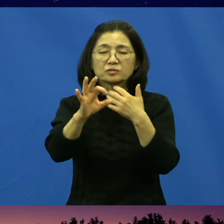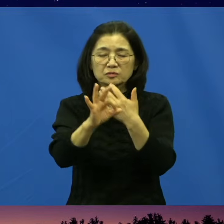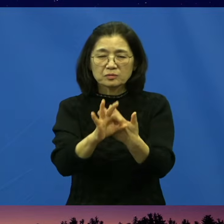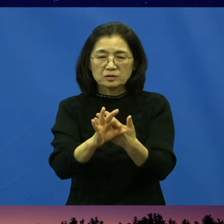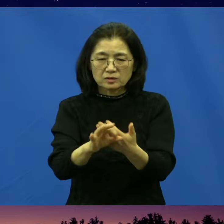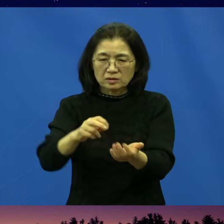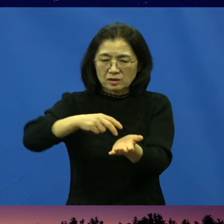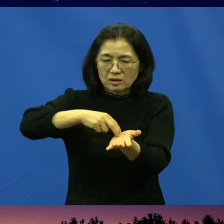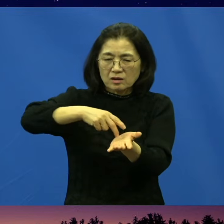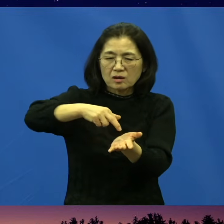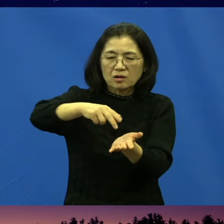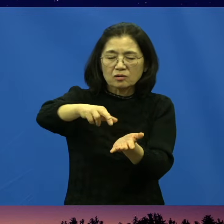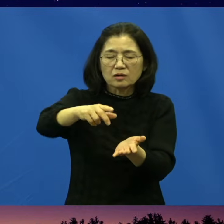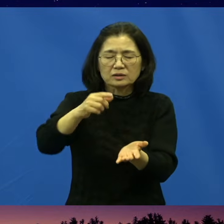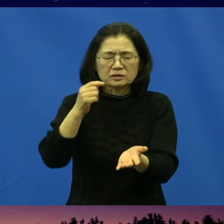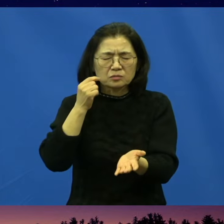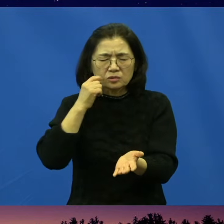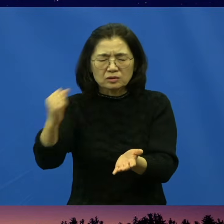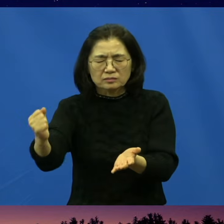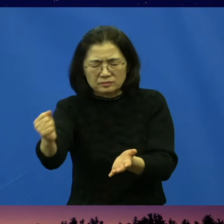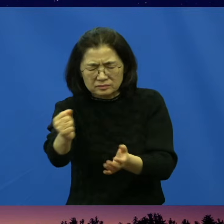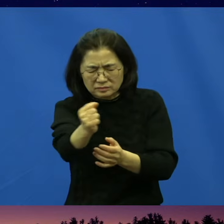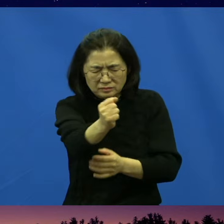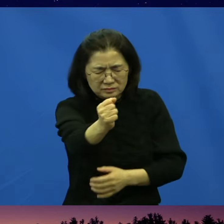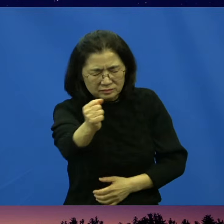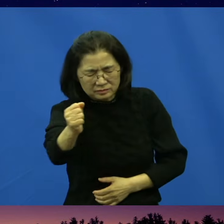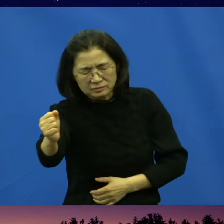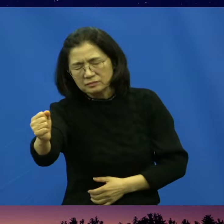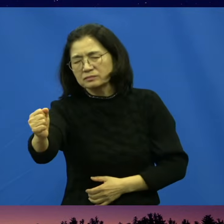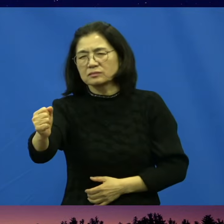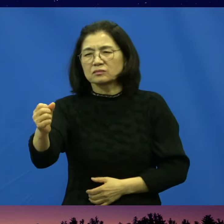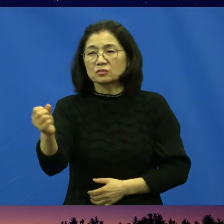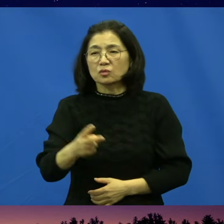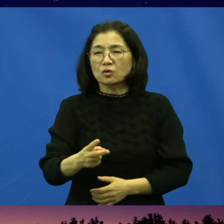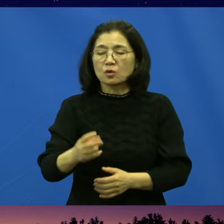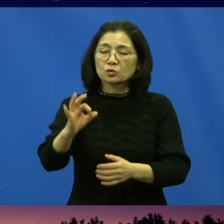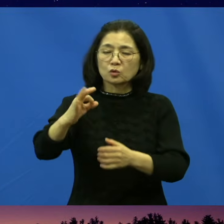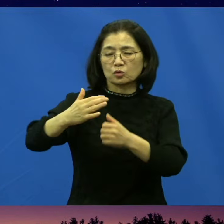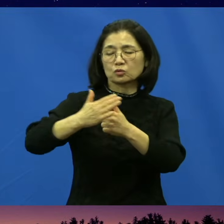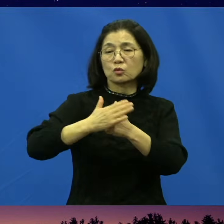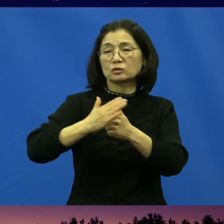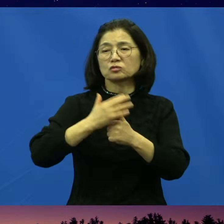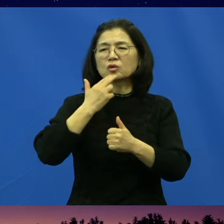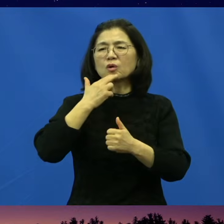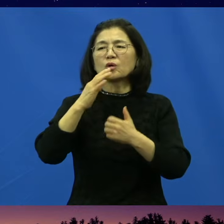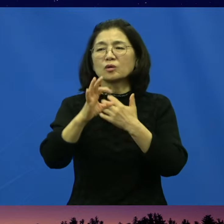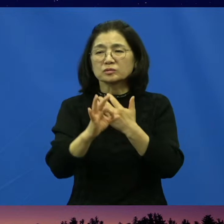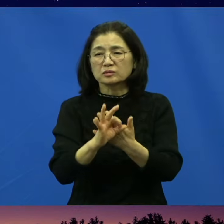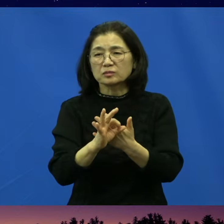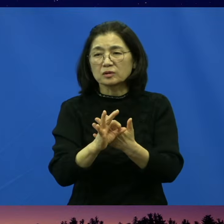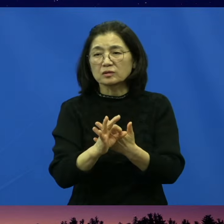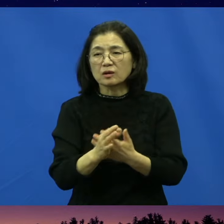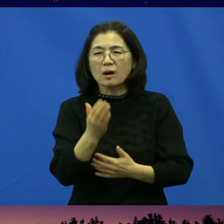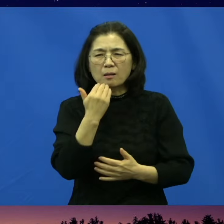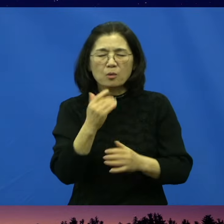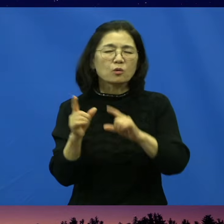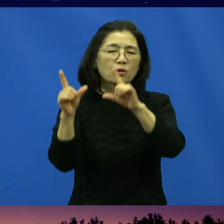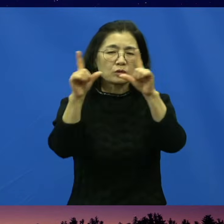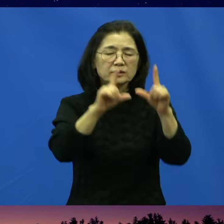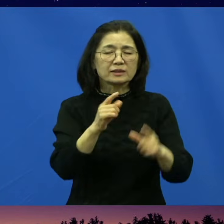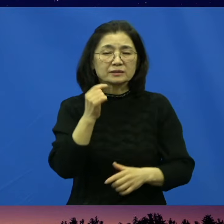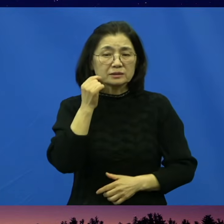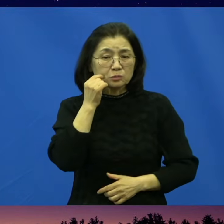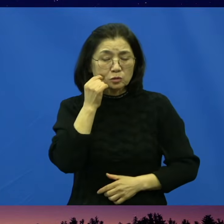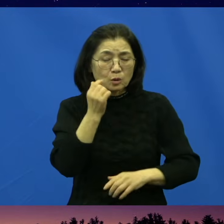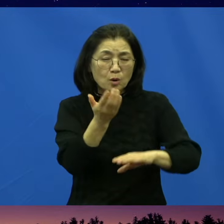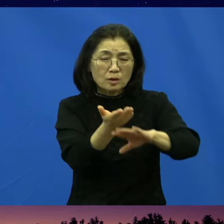누군가가 한 푼 도와주지 않으면 생계를 이어나가기가 막막한 그러한 하염없이 도움을